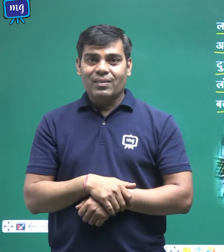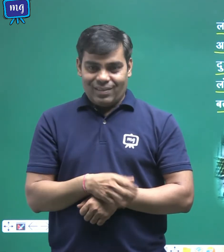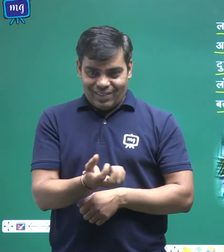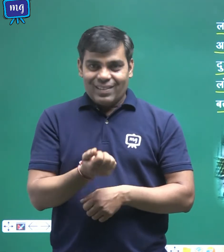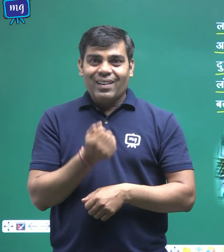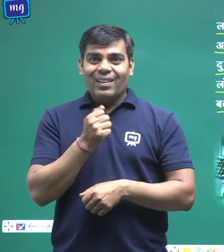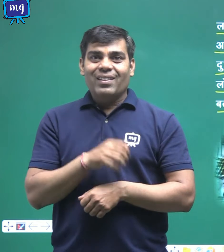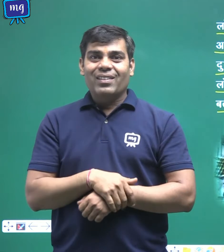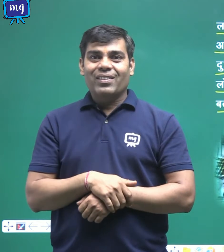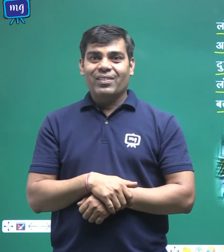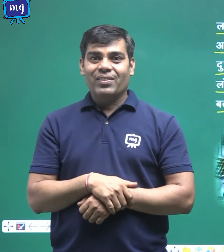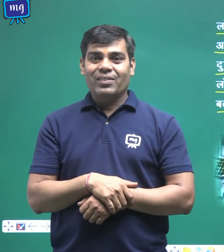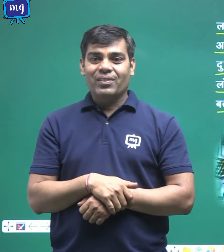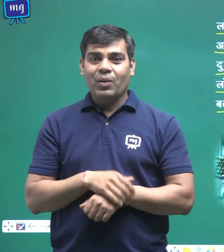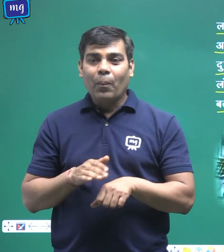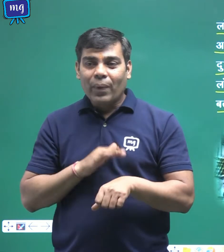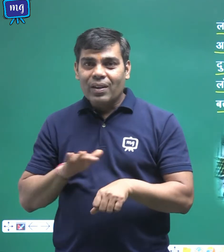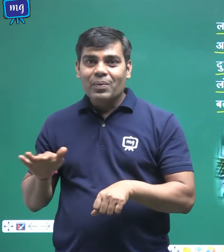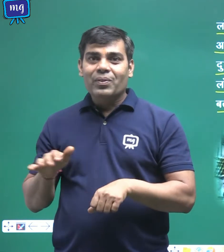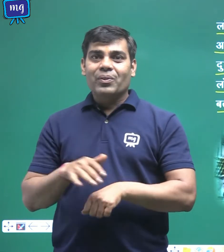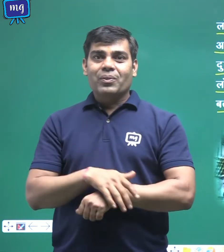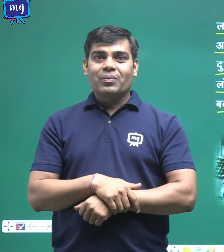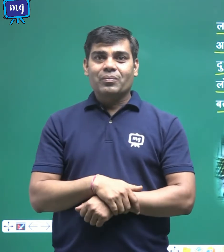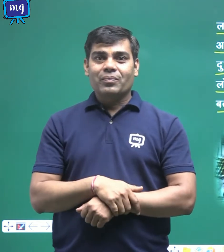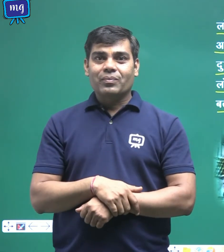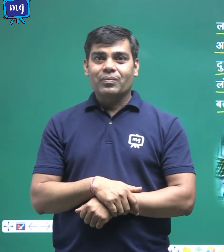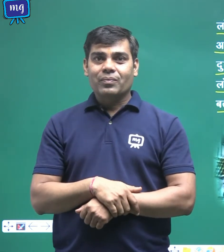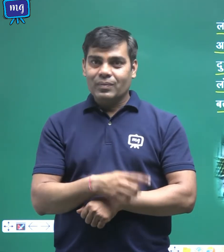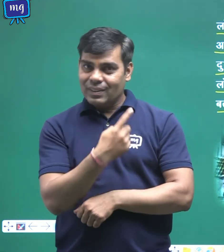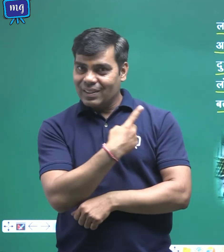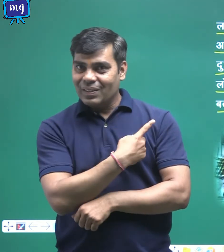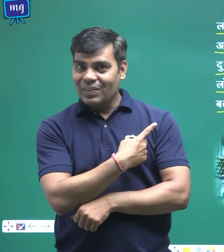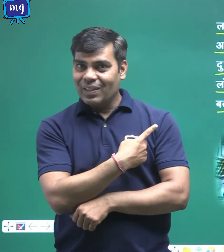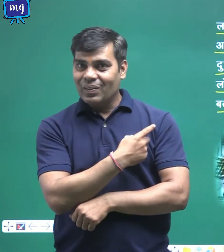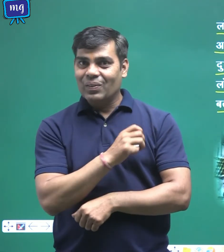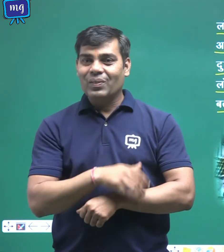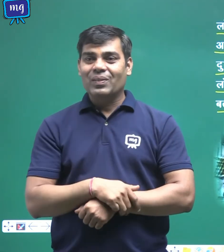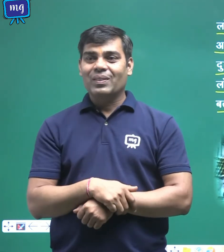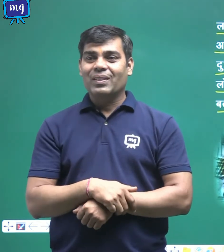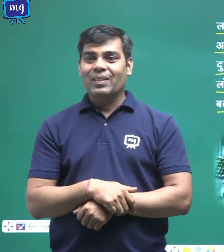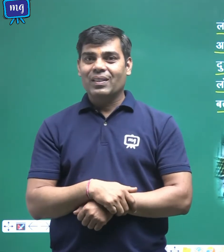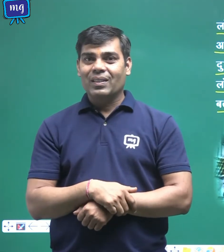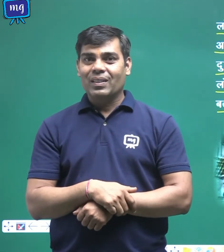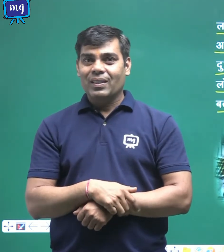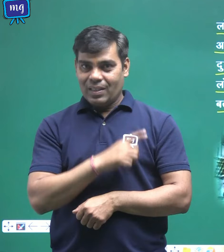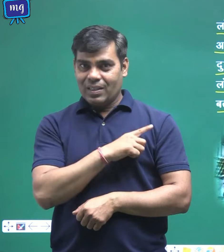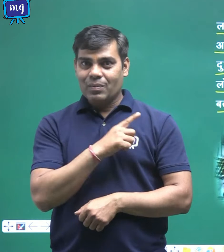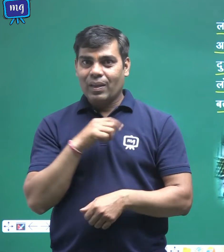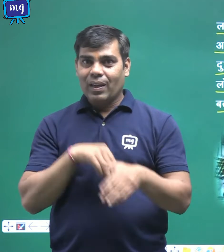चाहा। प्यारे बच्चों, इस चित्र को देखो। इसमें